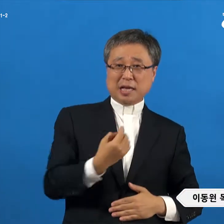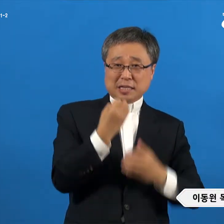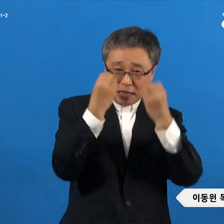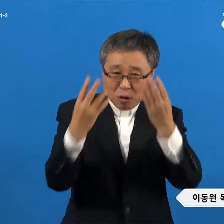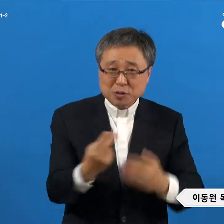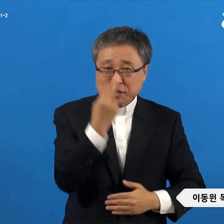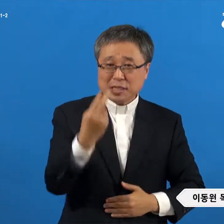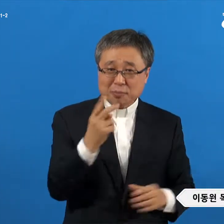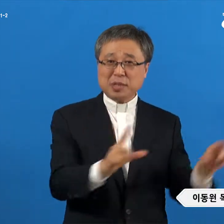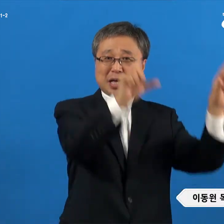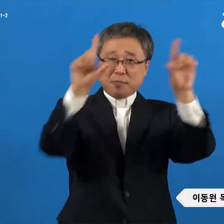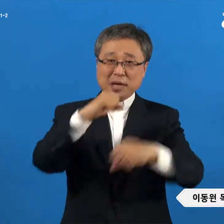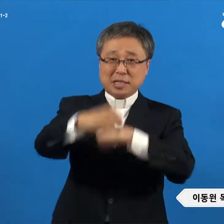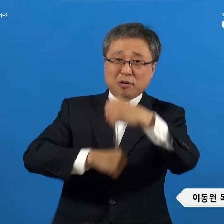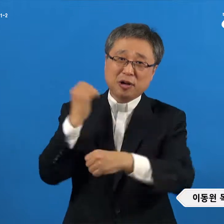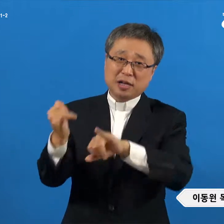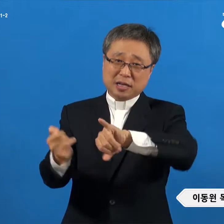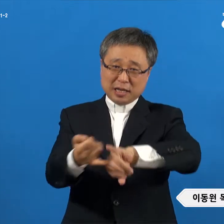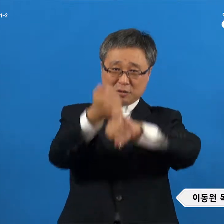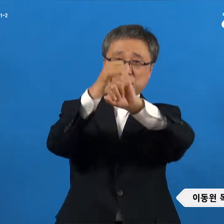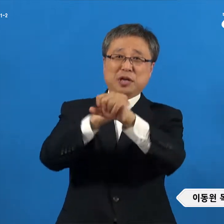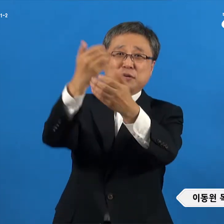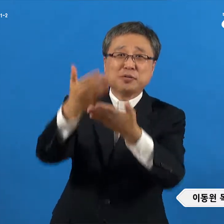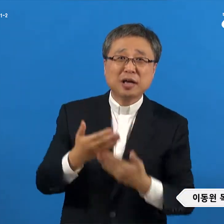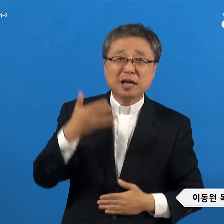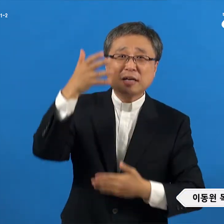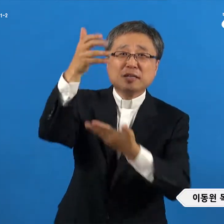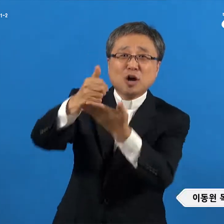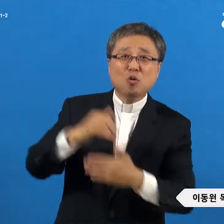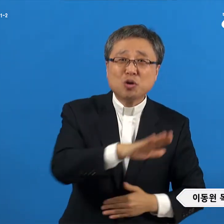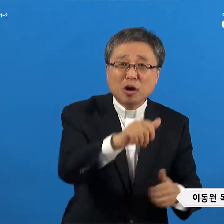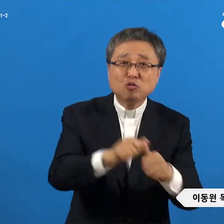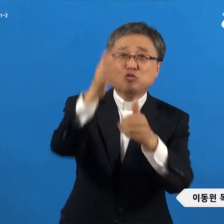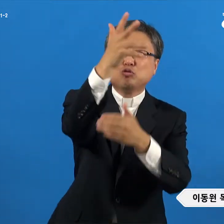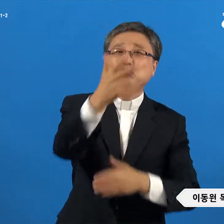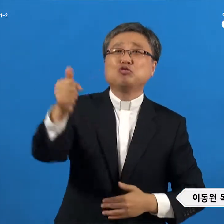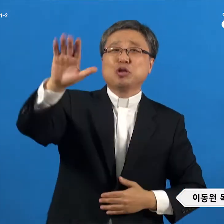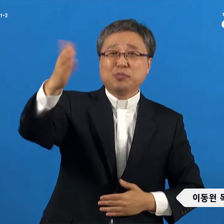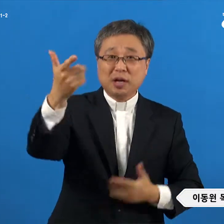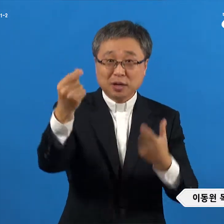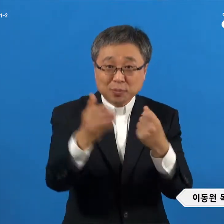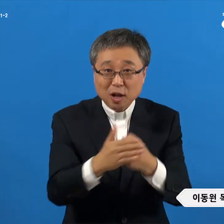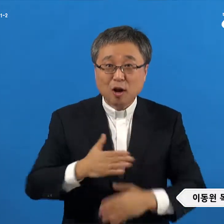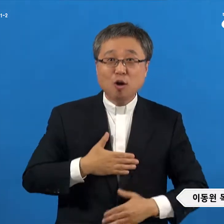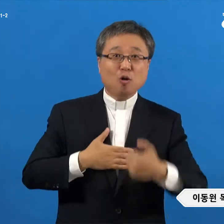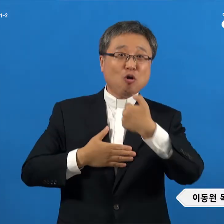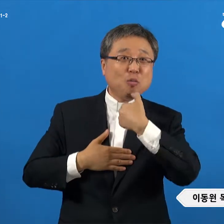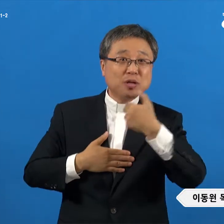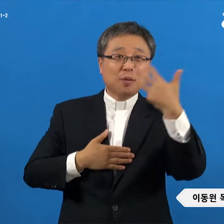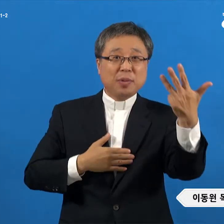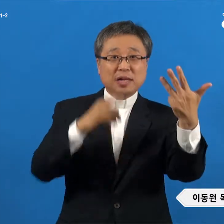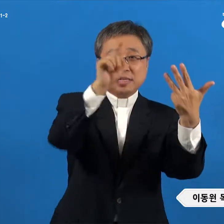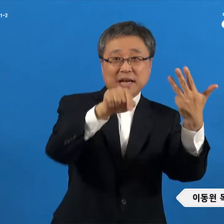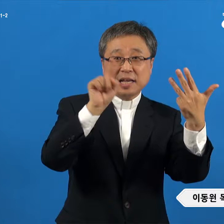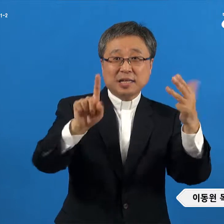새로운 자유를 약속하십니다. 그가 우리의 구주이십니다. 그래서 오늘 로마서 8장 1절은 선포합니다.